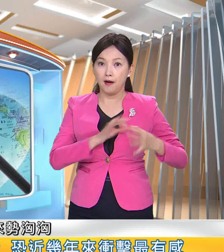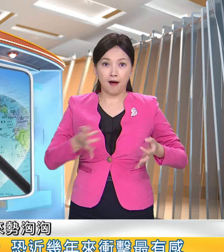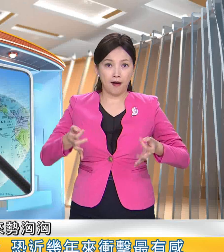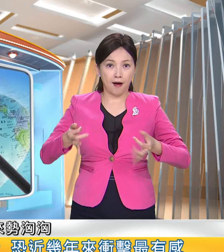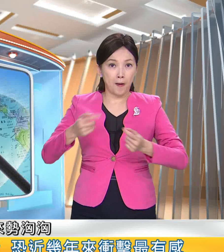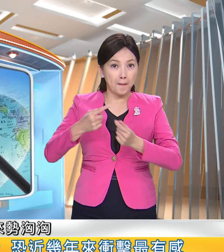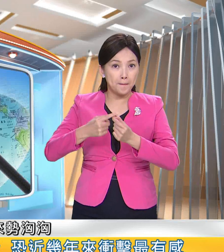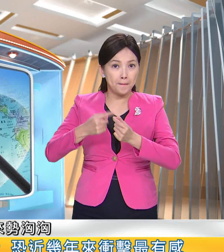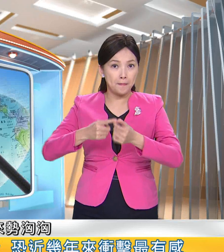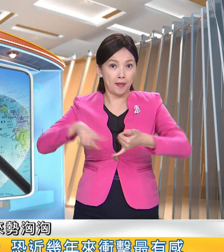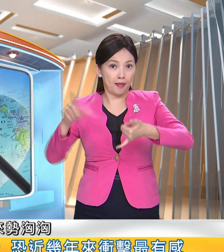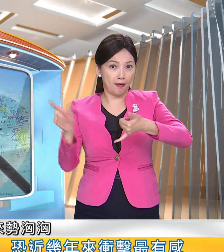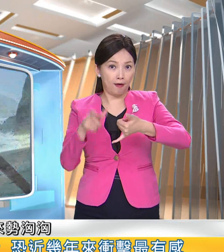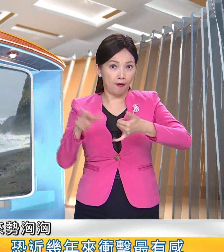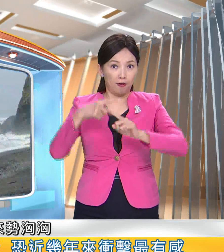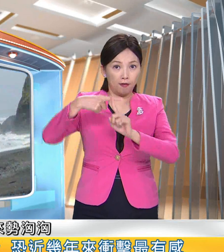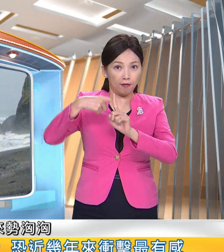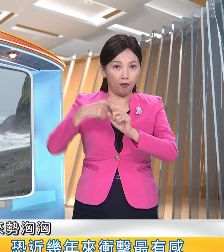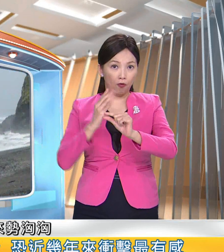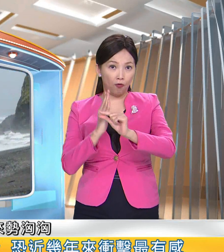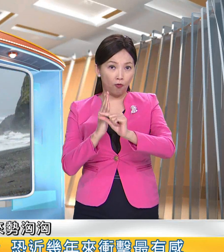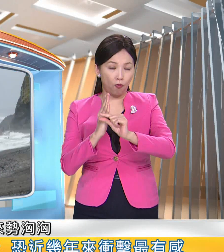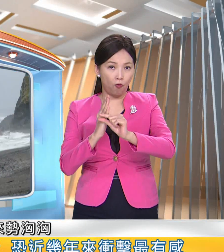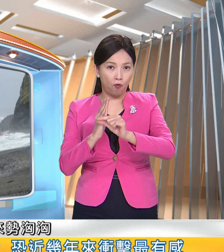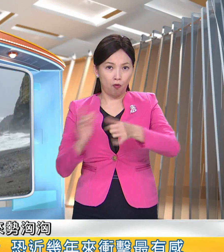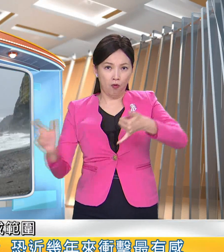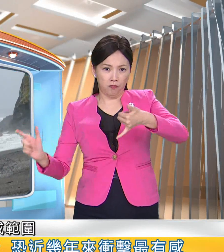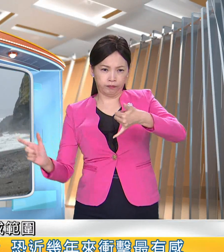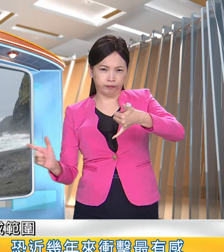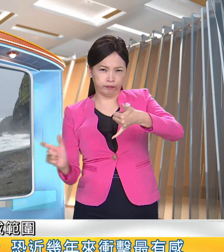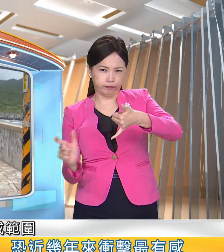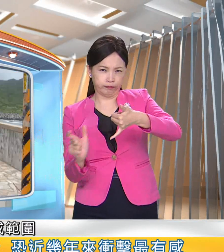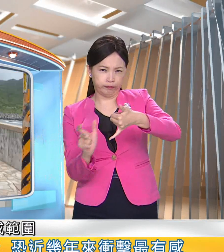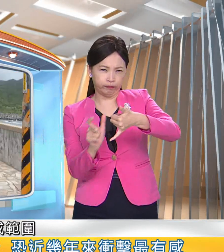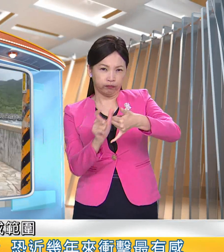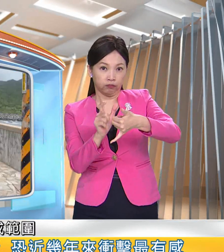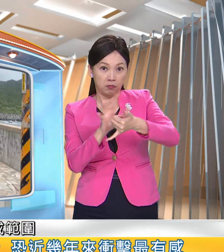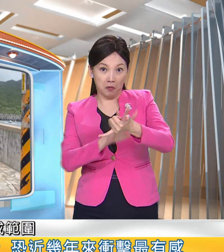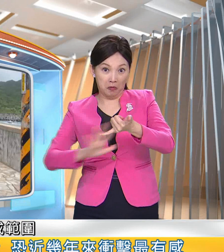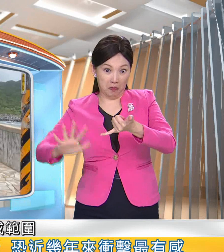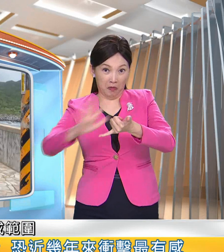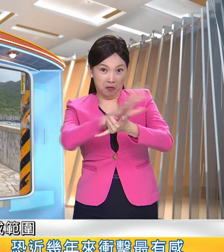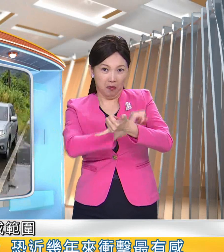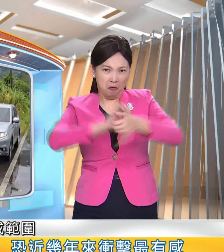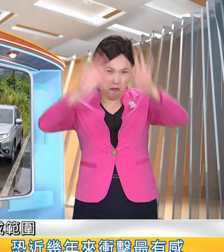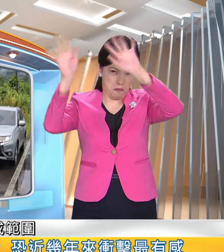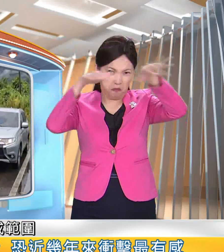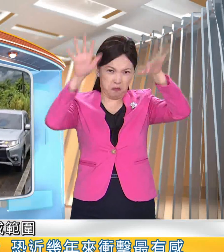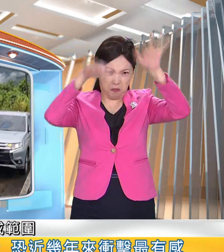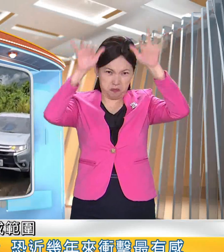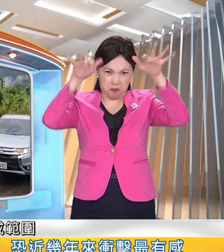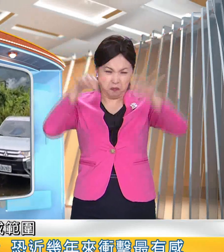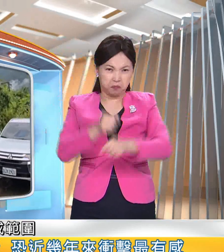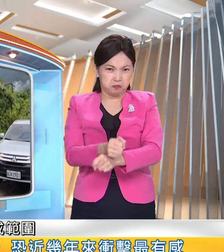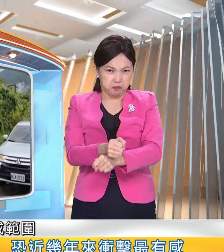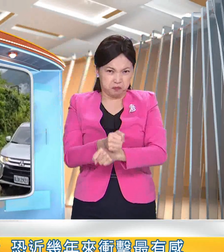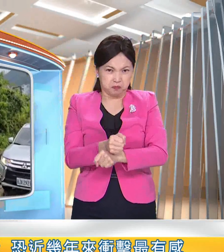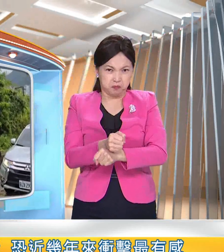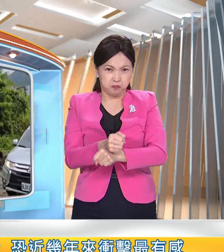中度台风凯米来势汹汹，全台都纳入了警戒范围。气象